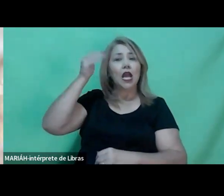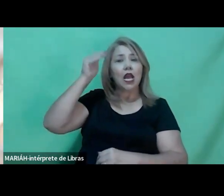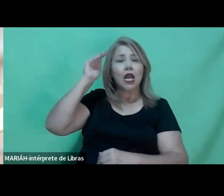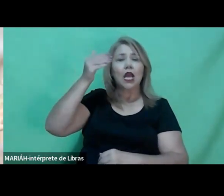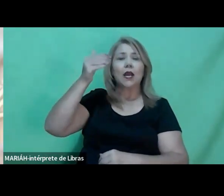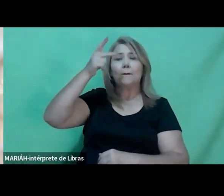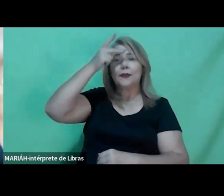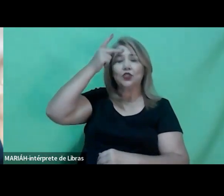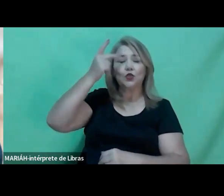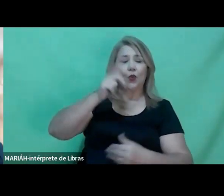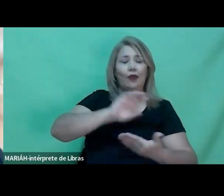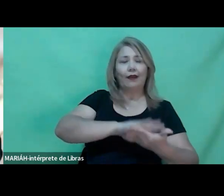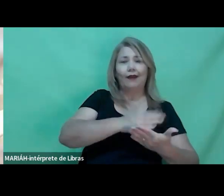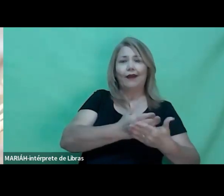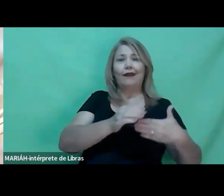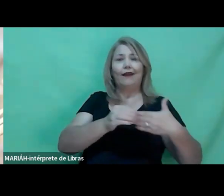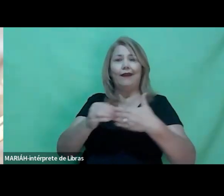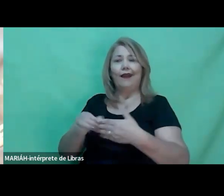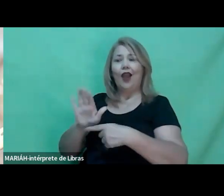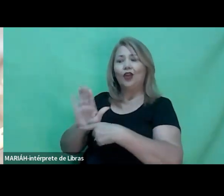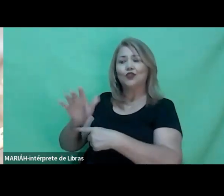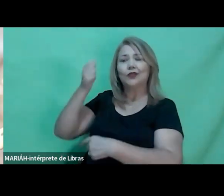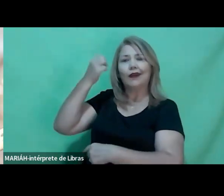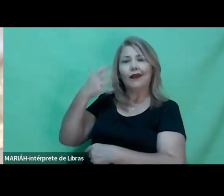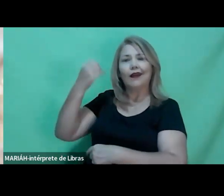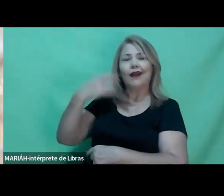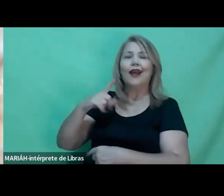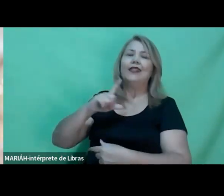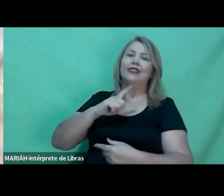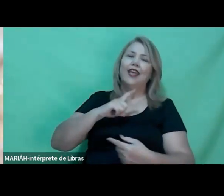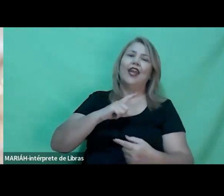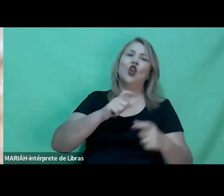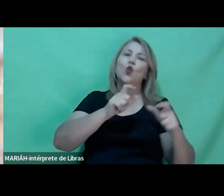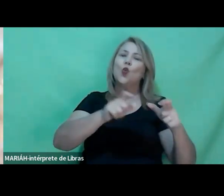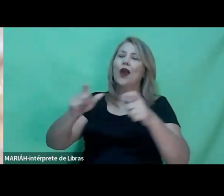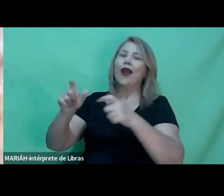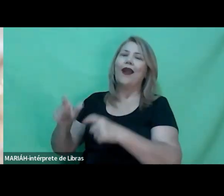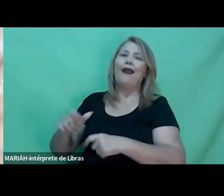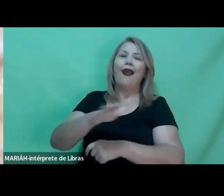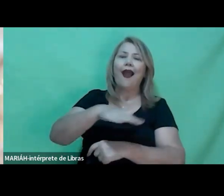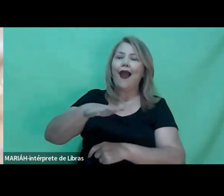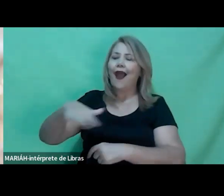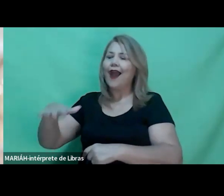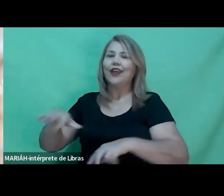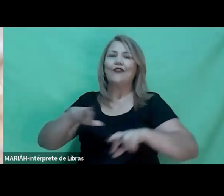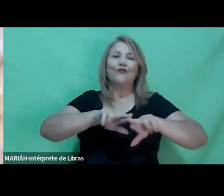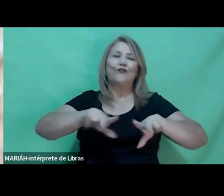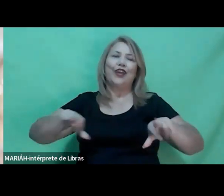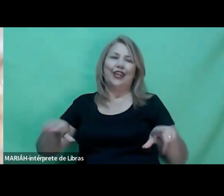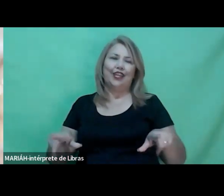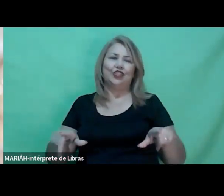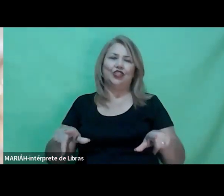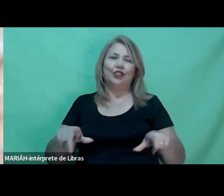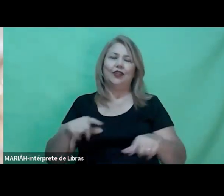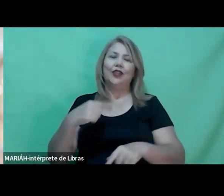muchos muchas aristas muchos campos de acción y estamos refiriéndonos aquí exclusivamente al tema de la